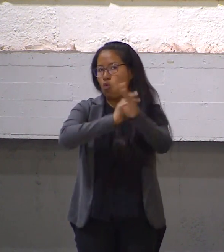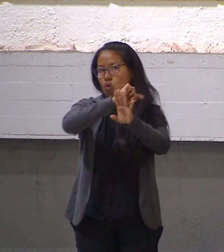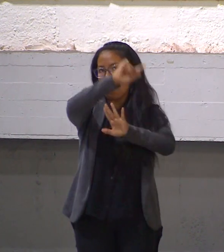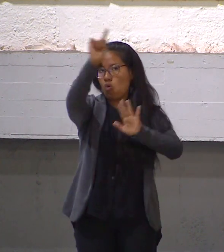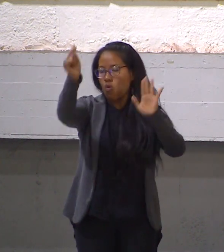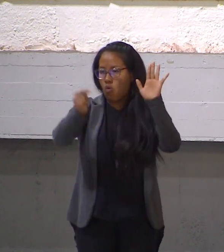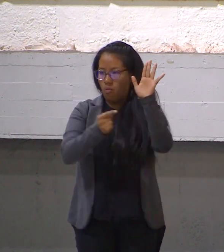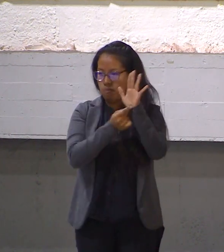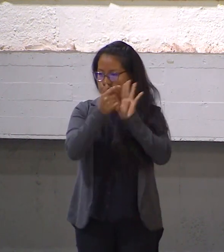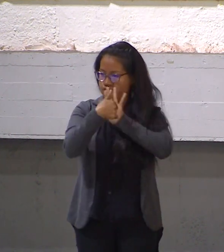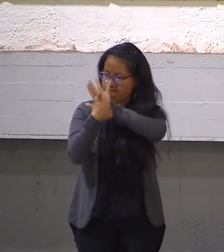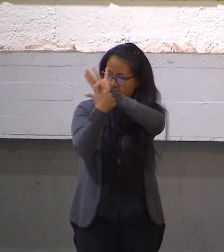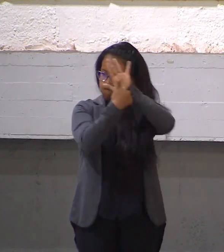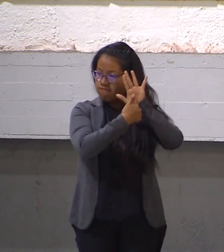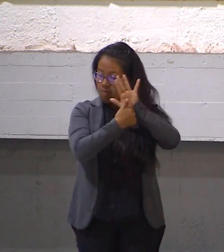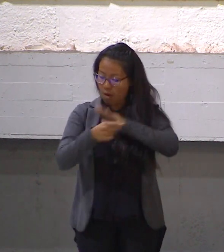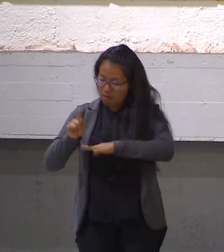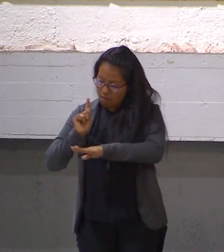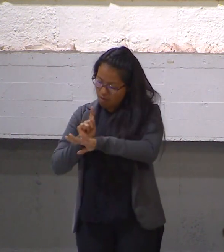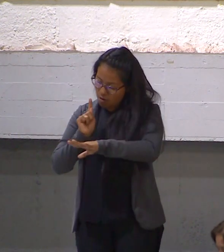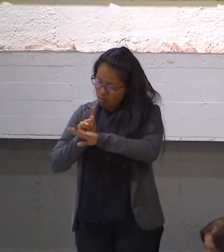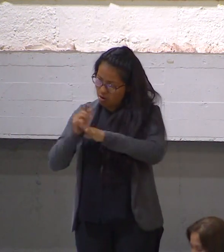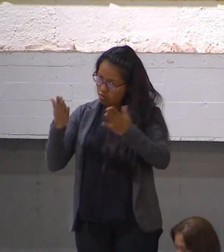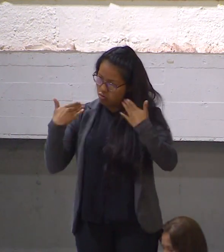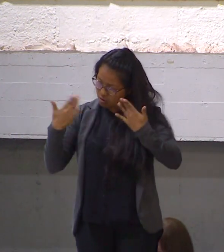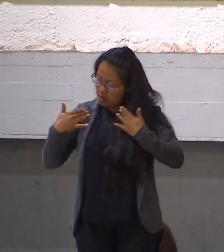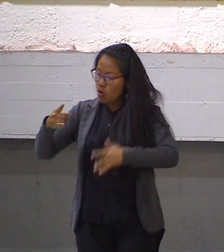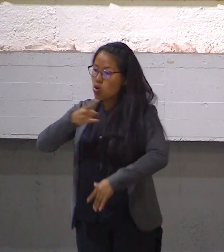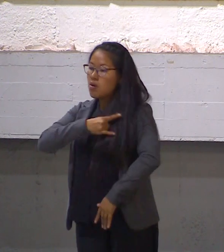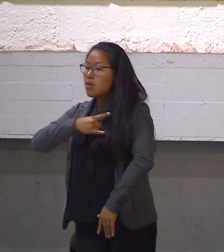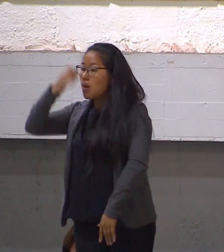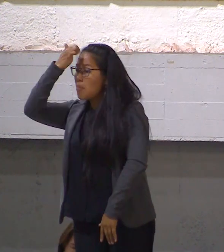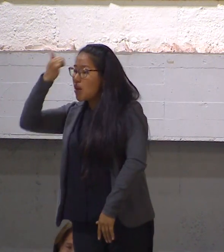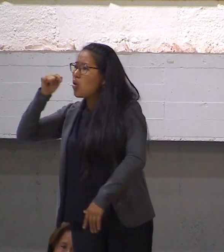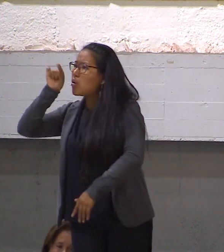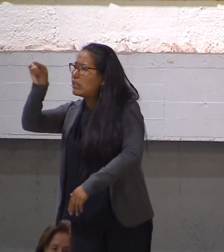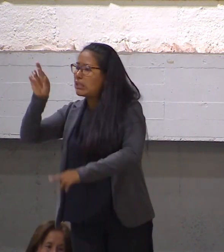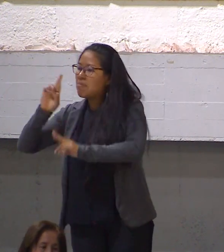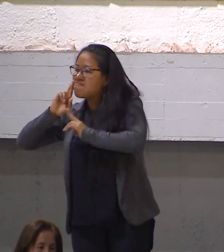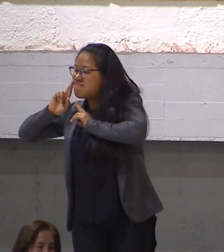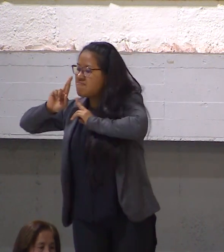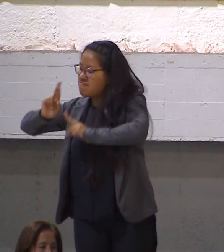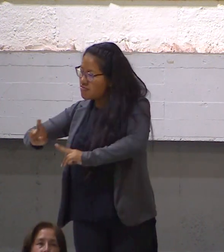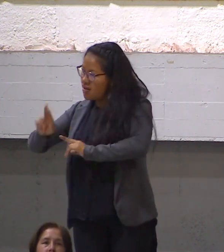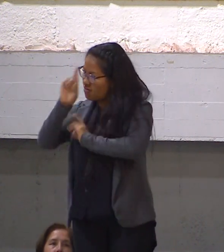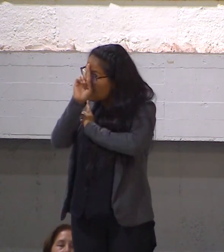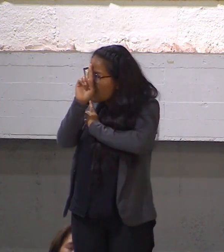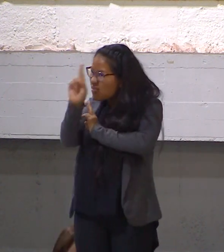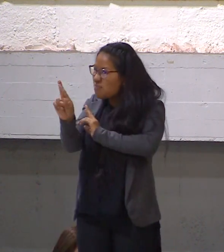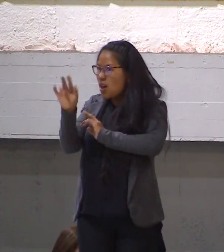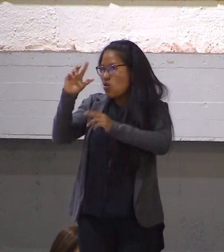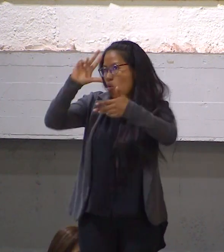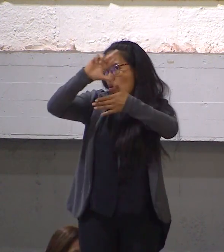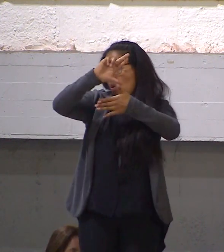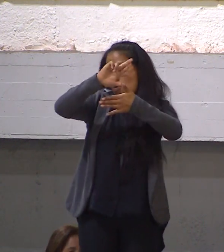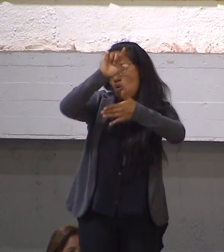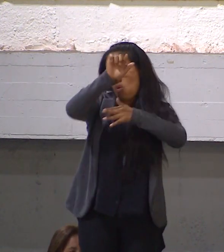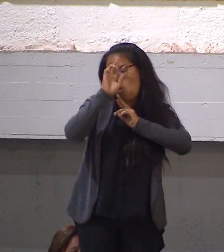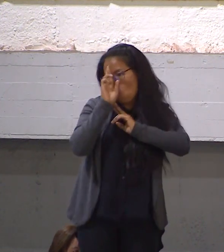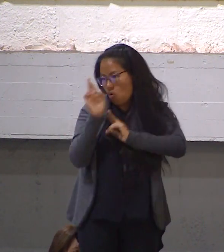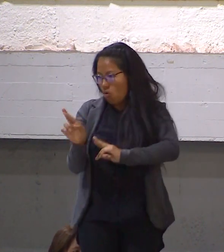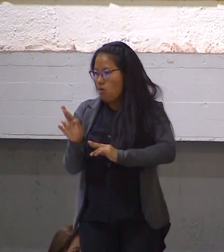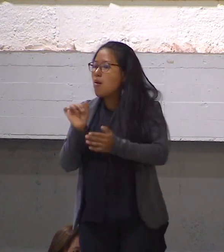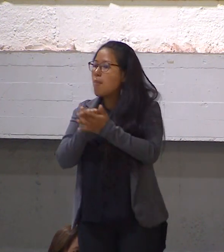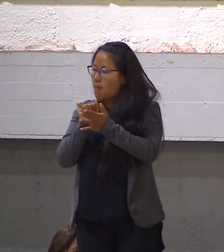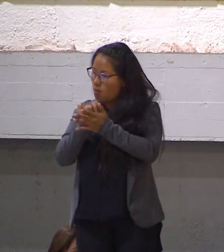facultad de educación física la universidad pedagógica nacional es respetada en latinoamérica y nosotros por eso debemos seguir trabajando